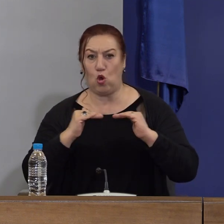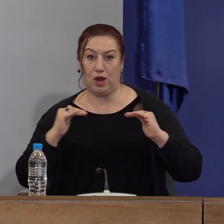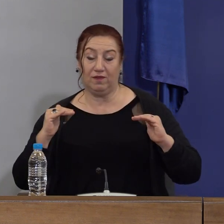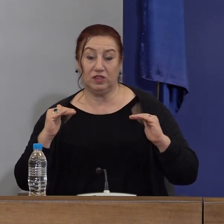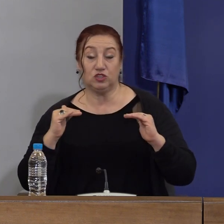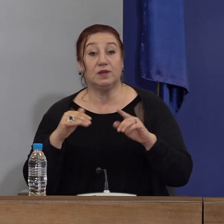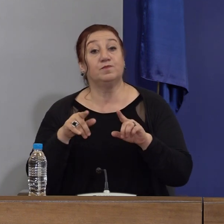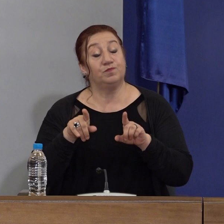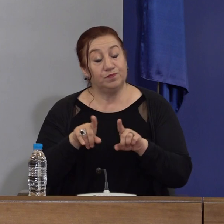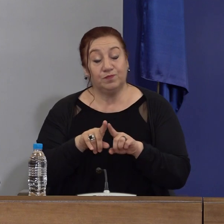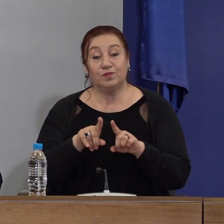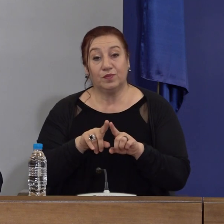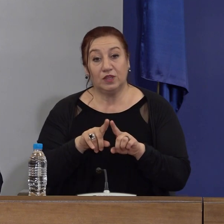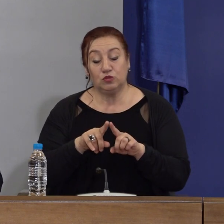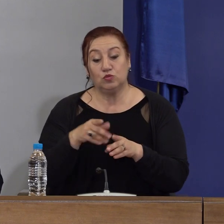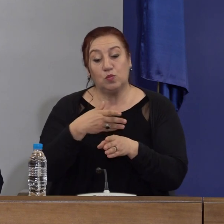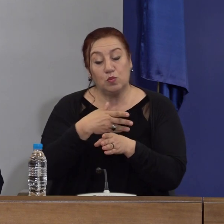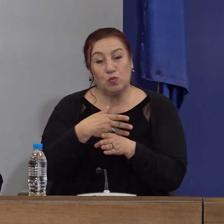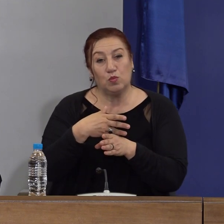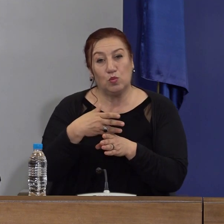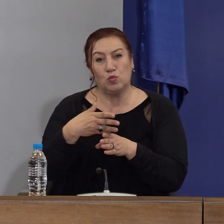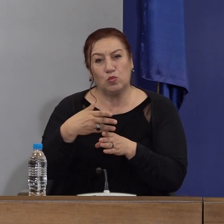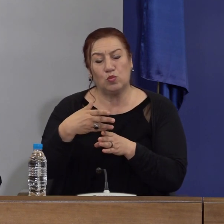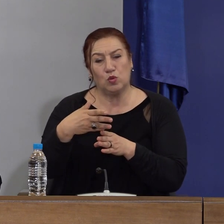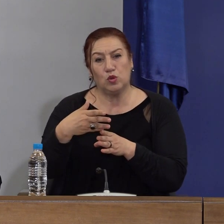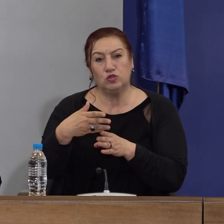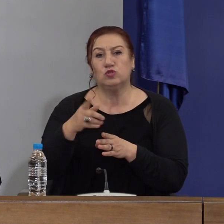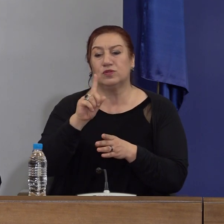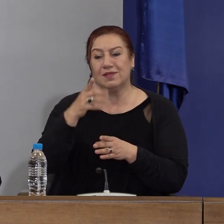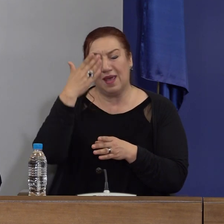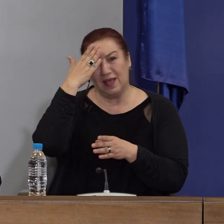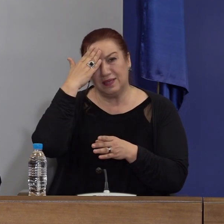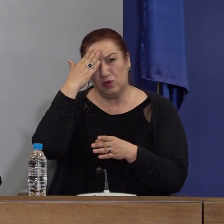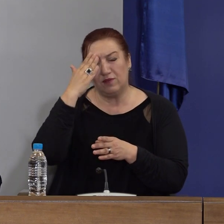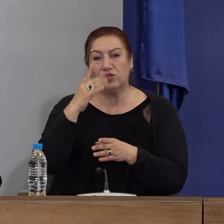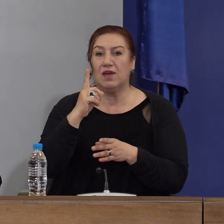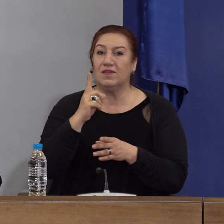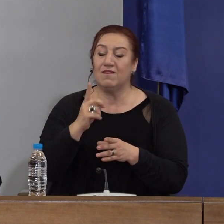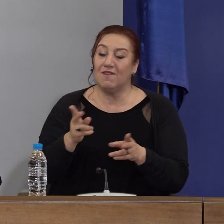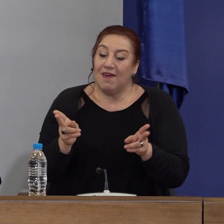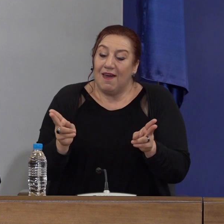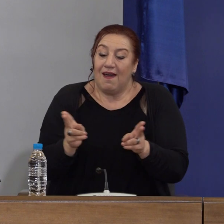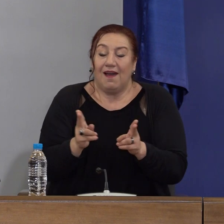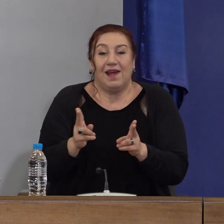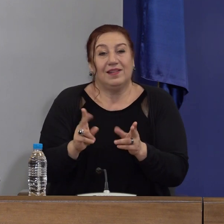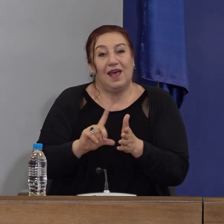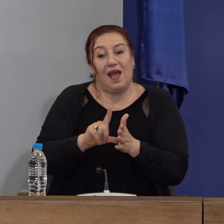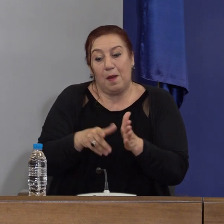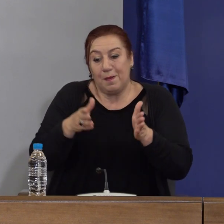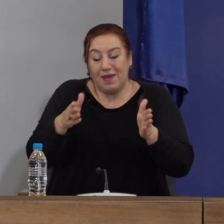и с продължителност на заболяването в един много по-кратък период от